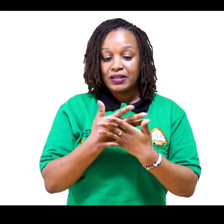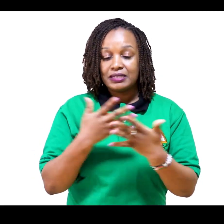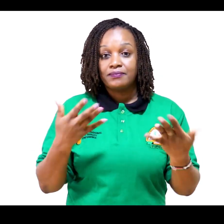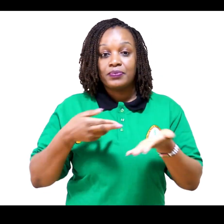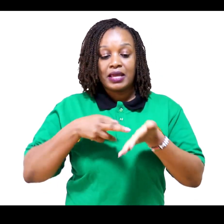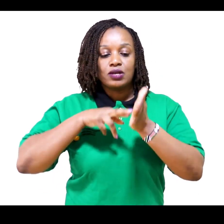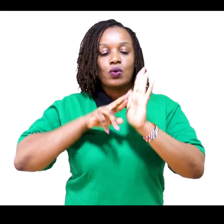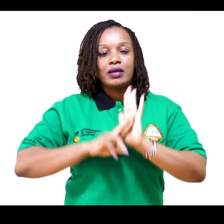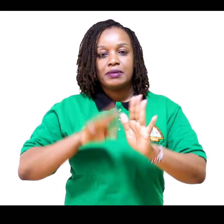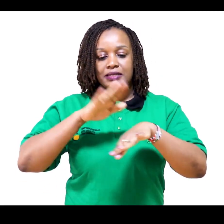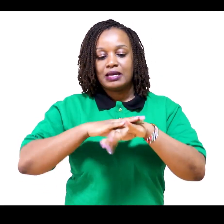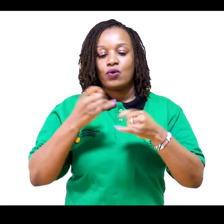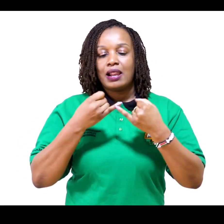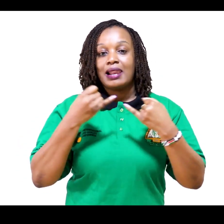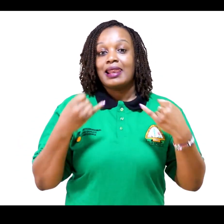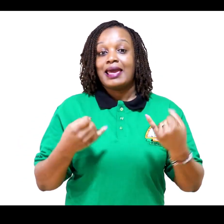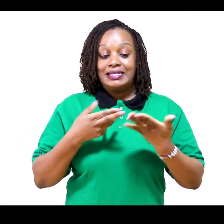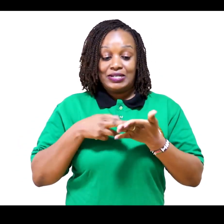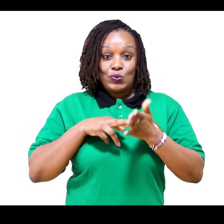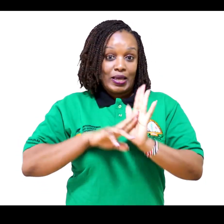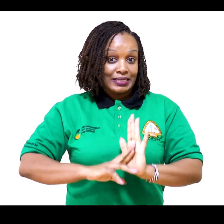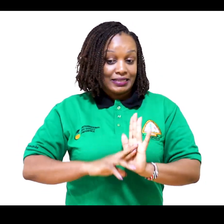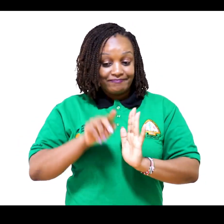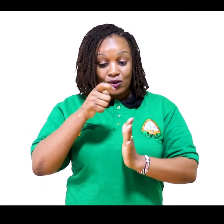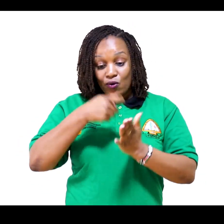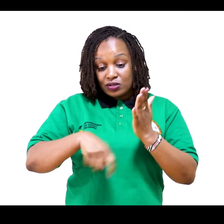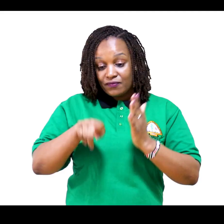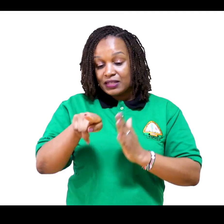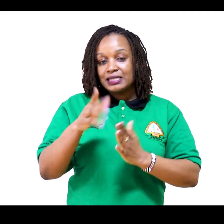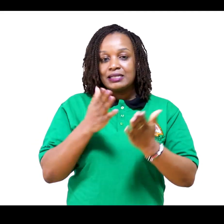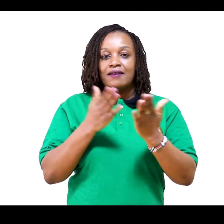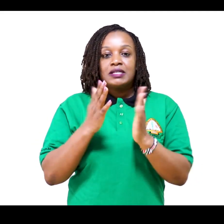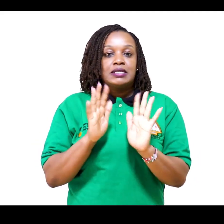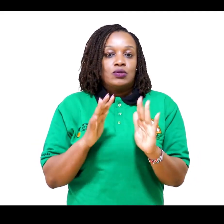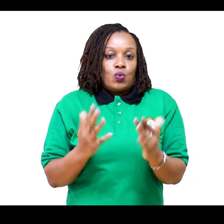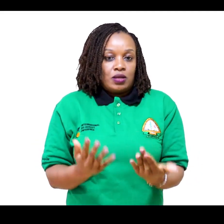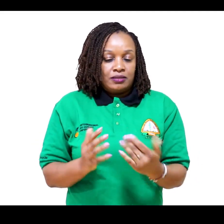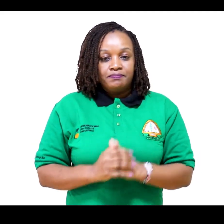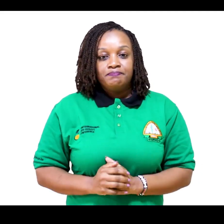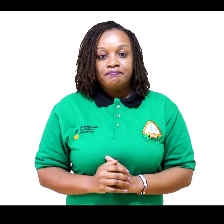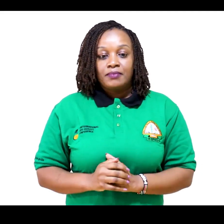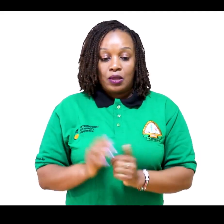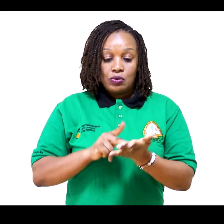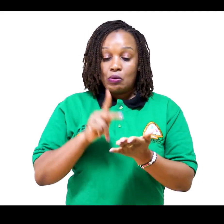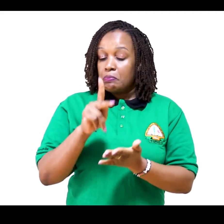vifaa vya kuweka alama, hitaji ni ombi la mtandaoni. Gharama ya huduma hii ni kama